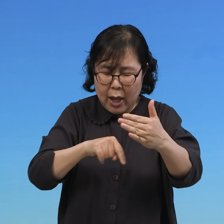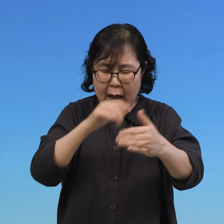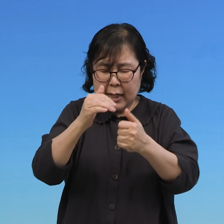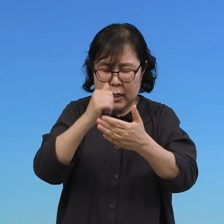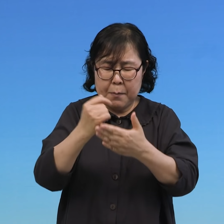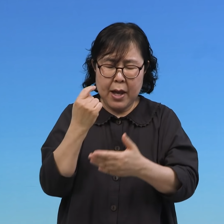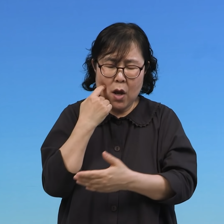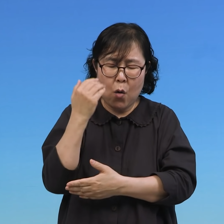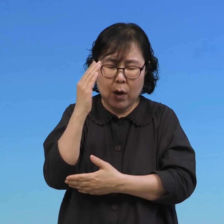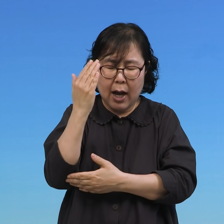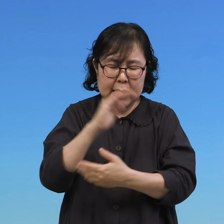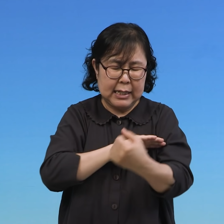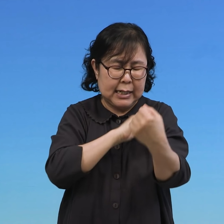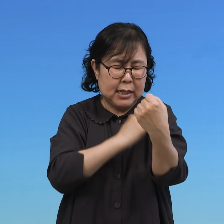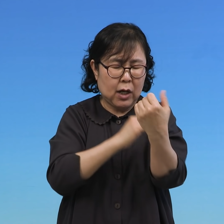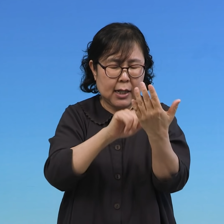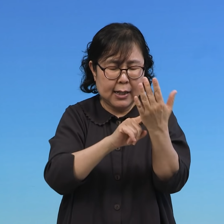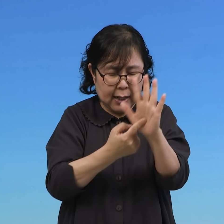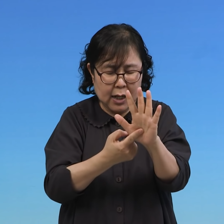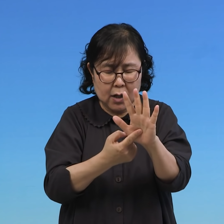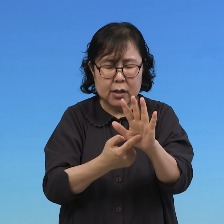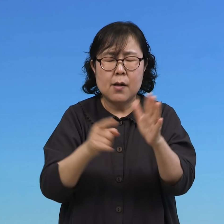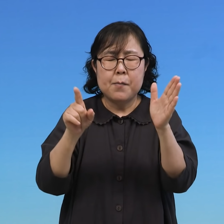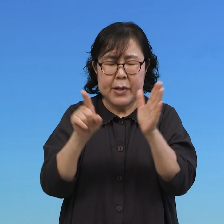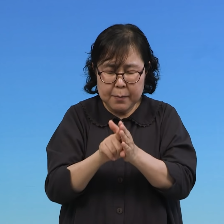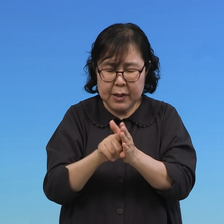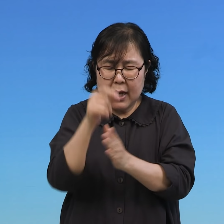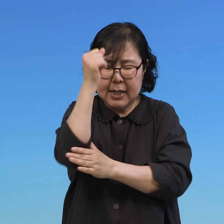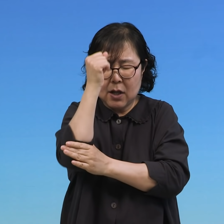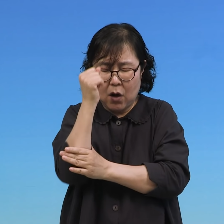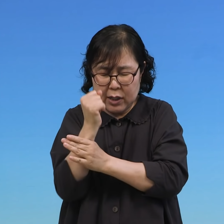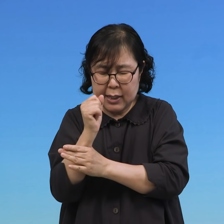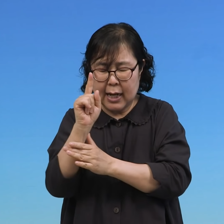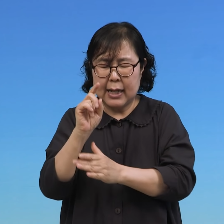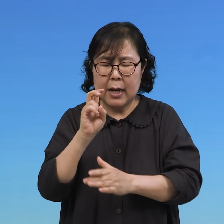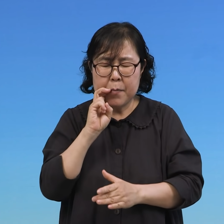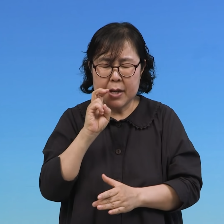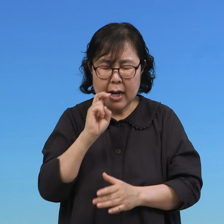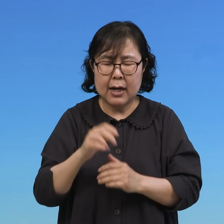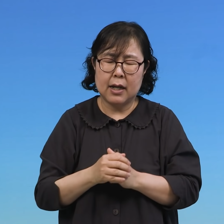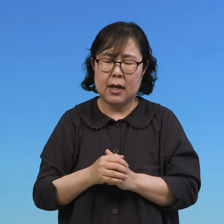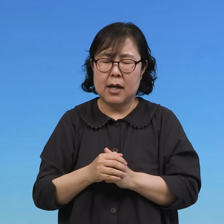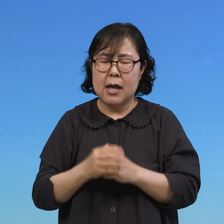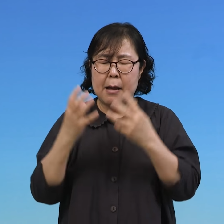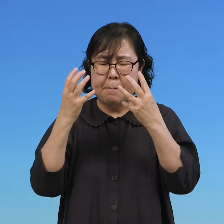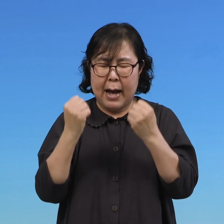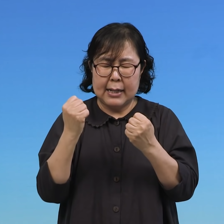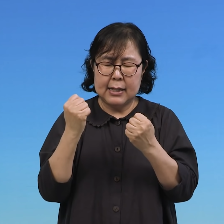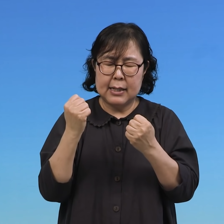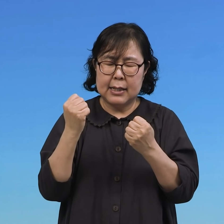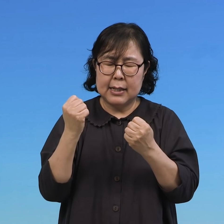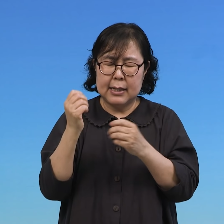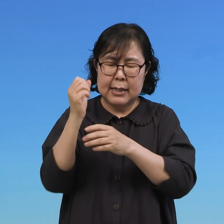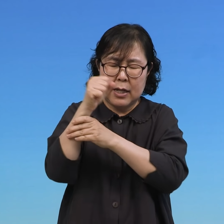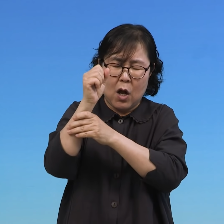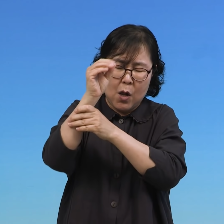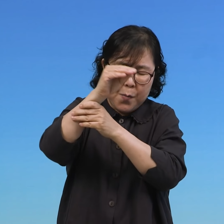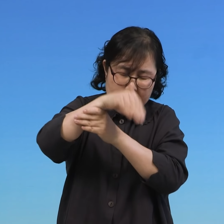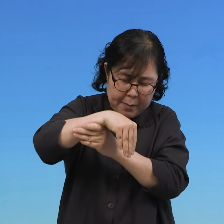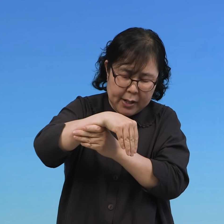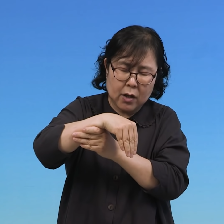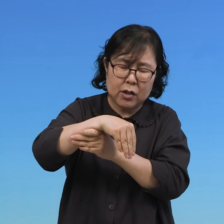능력이 나타날 줄 믿습니다. 하나님 썩어지는 하나님의 미랄이 아버지 수많은 생명을 만들어내는